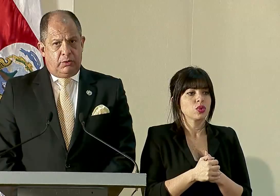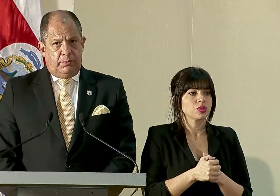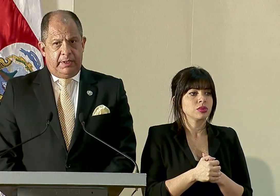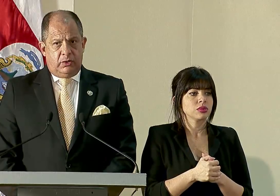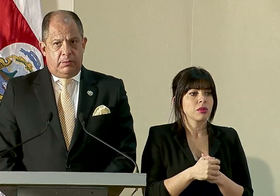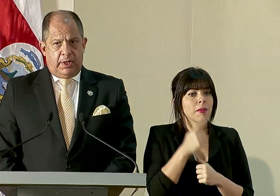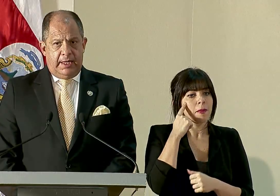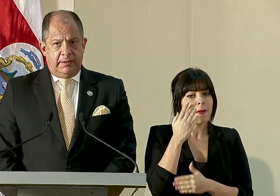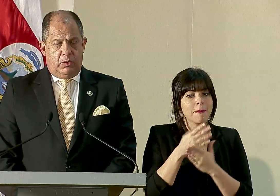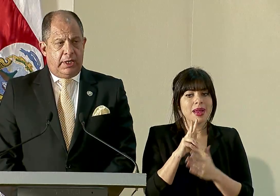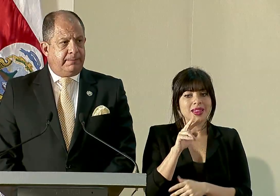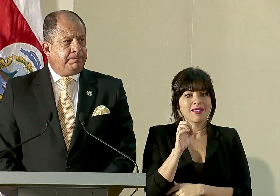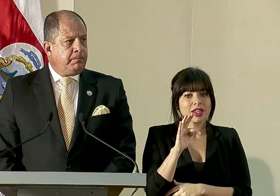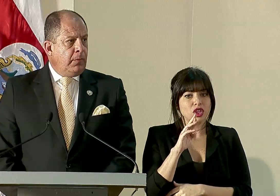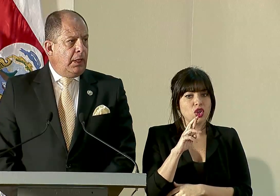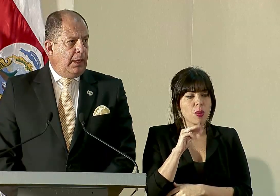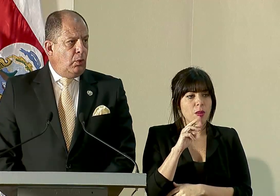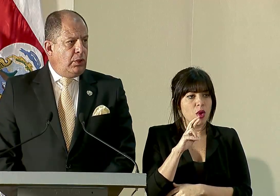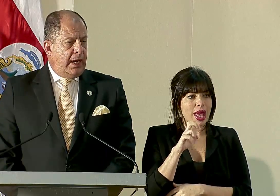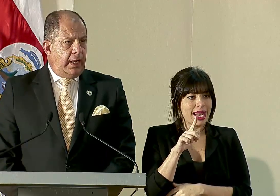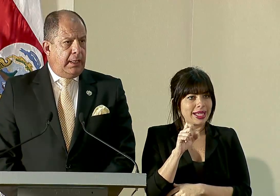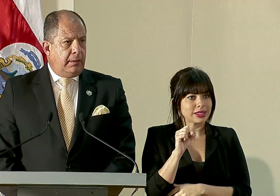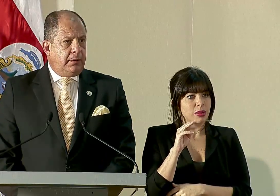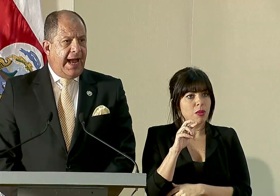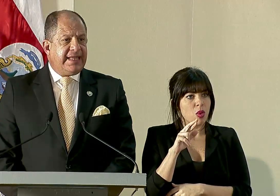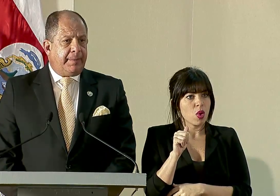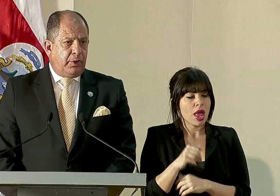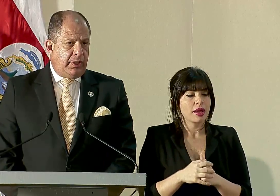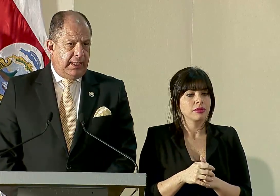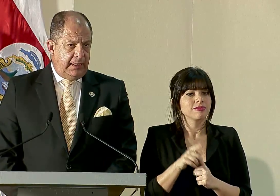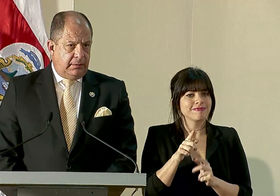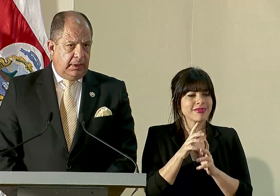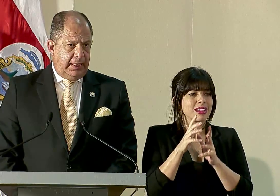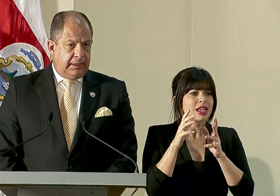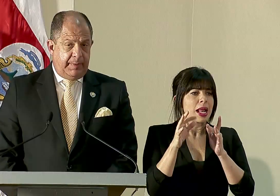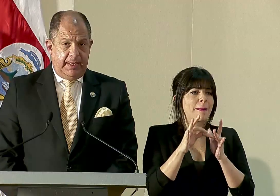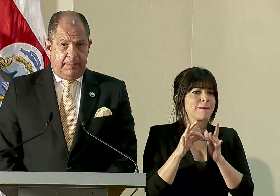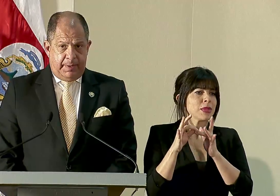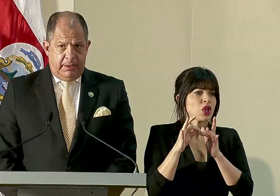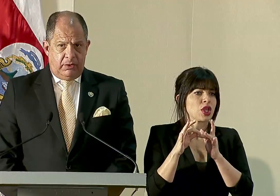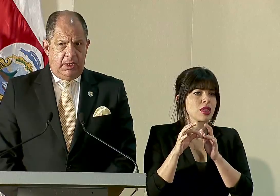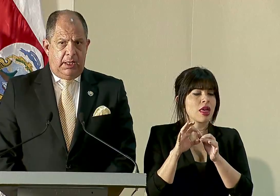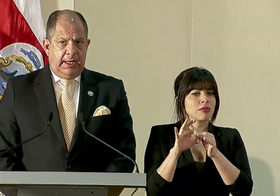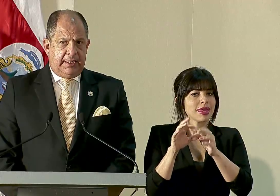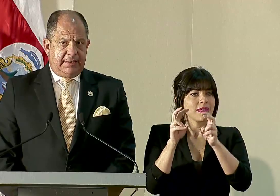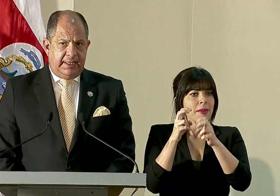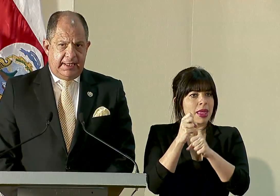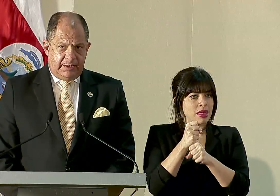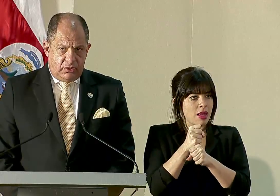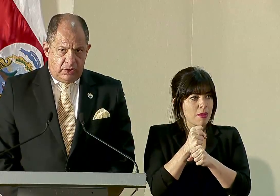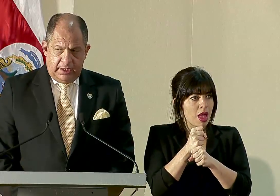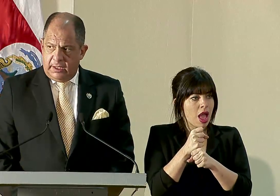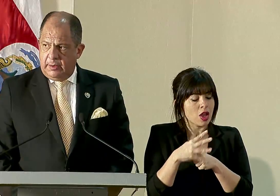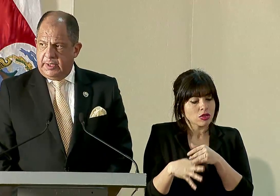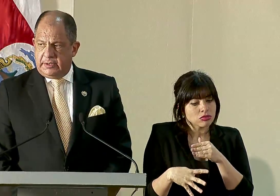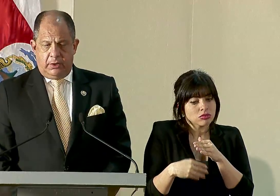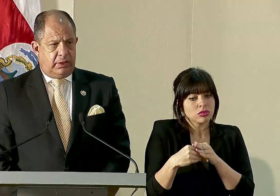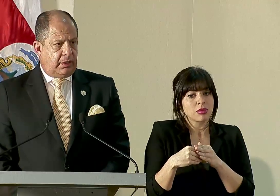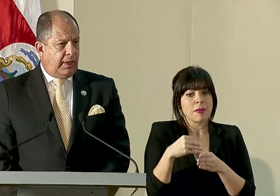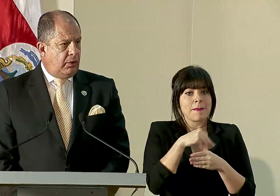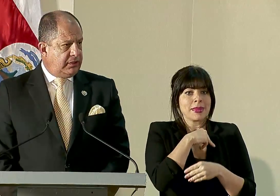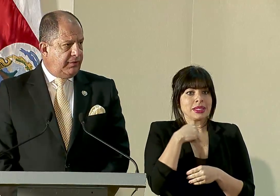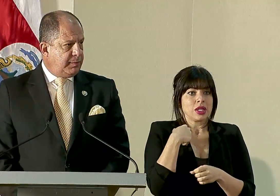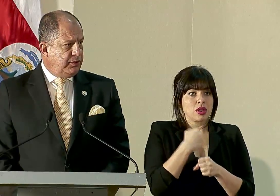por don Víctor Morales Mora, una alta prioridad en el tema del empleo, el que se adicione al